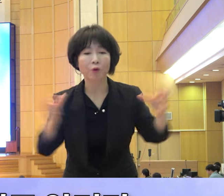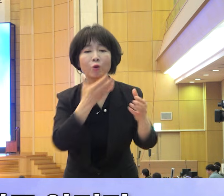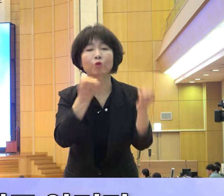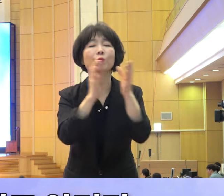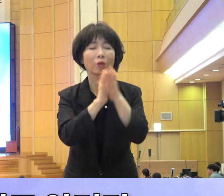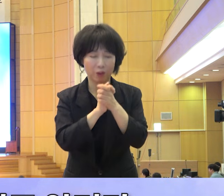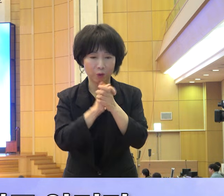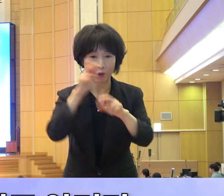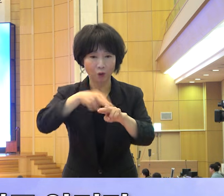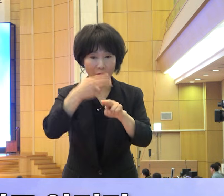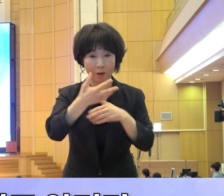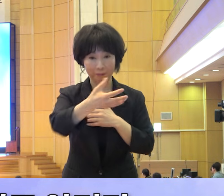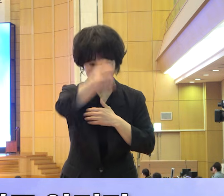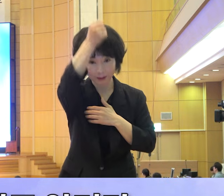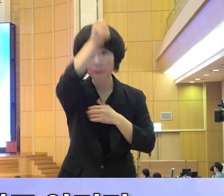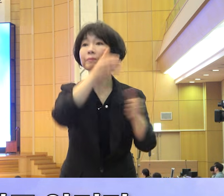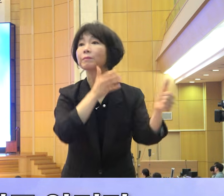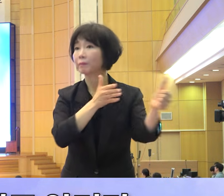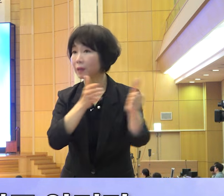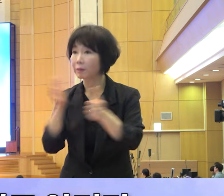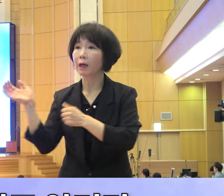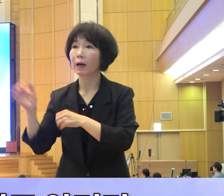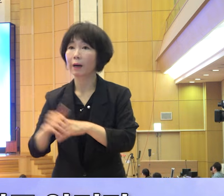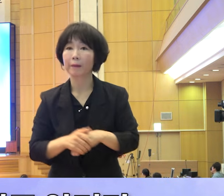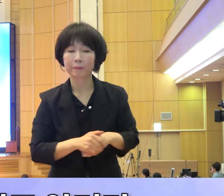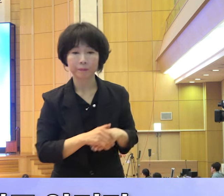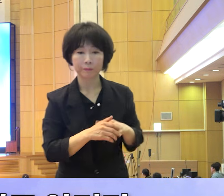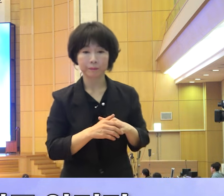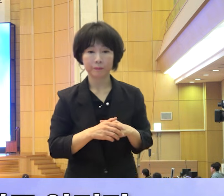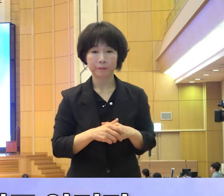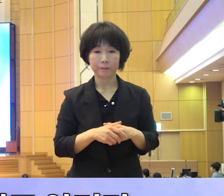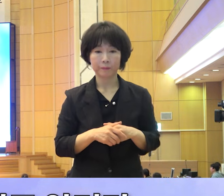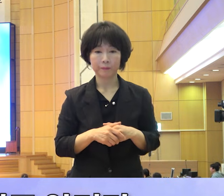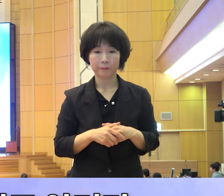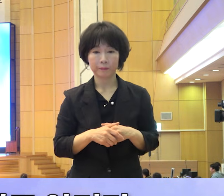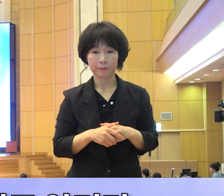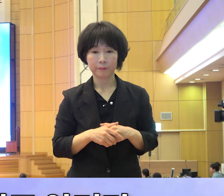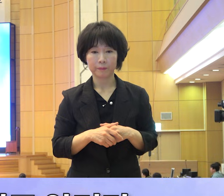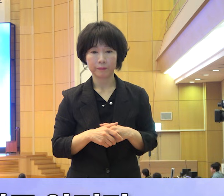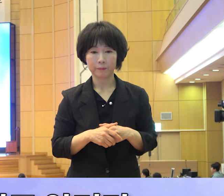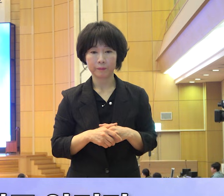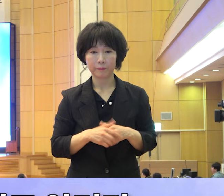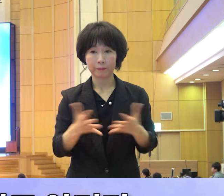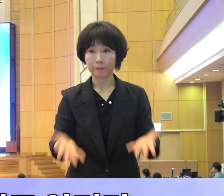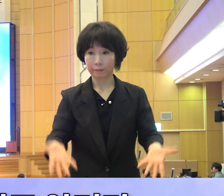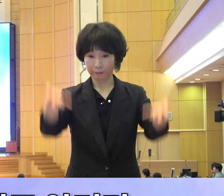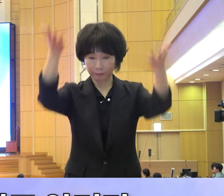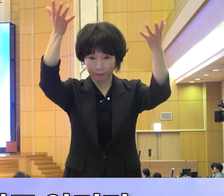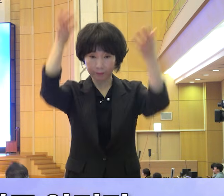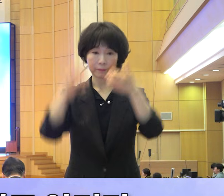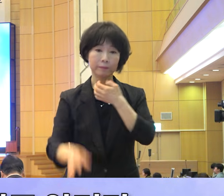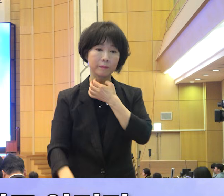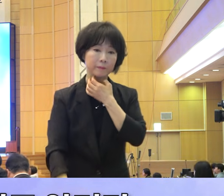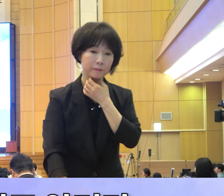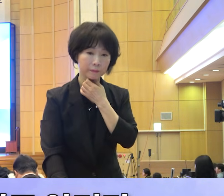참여하셔서 기도도 받으시고 선물도 받으시고 성도의 교제를 나누시기 바랍니다. 다 그 자리에 나시길